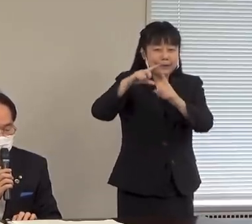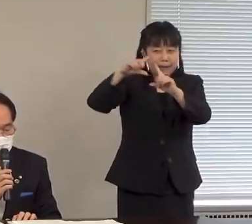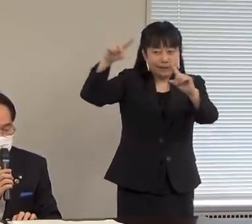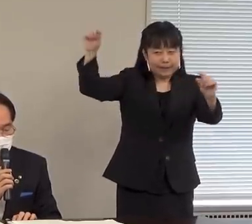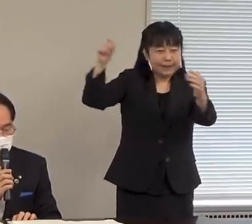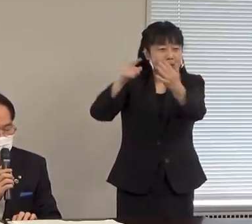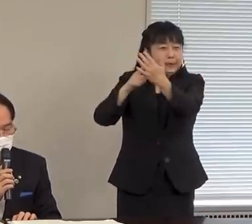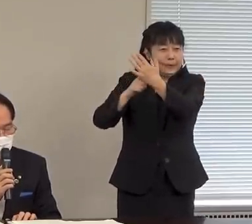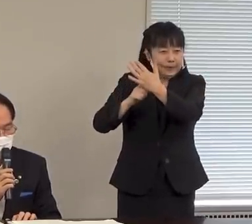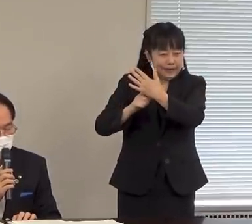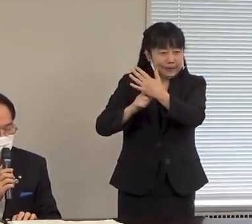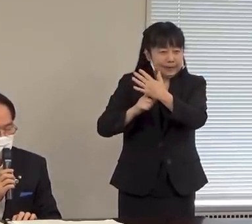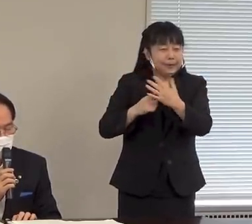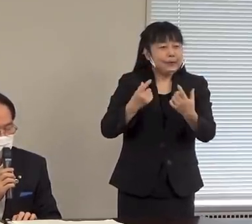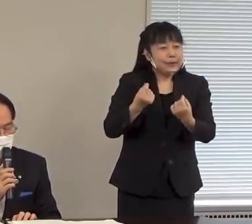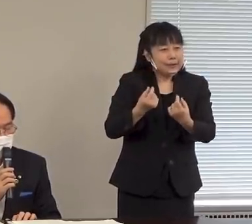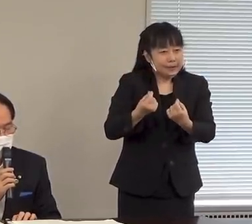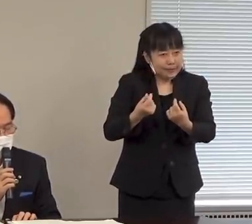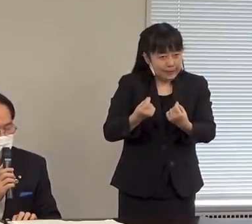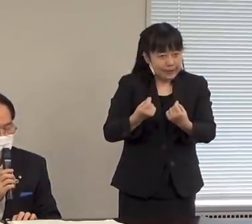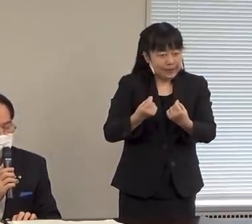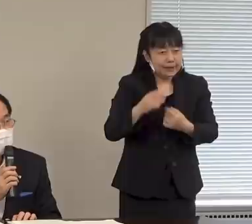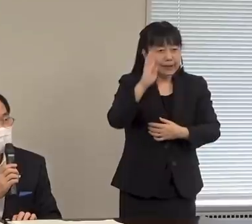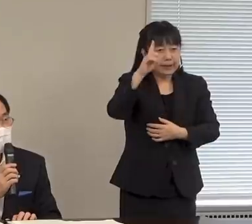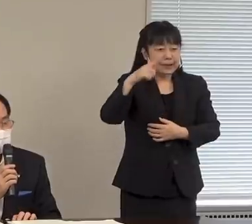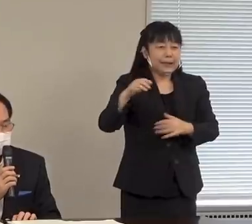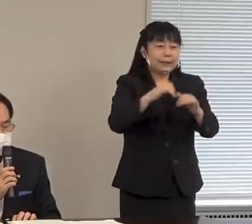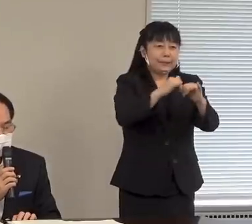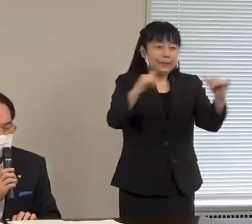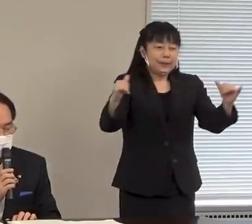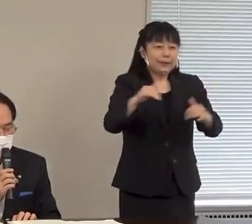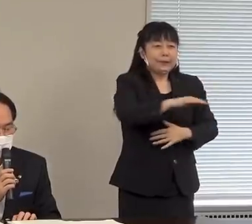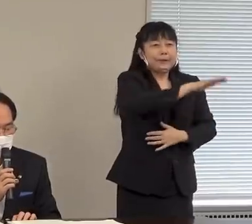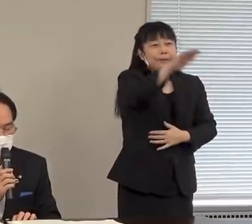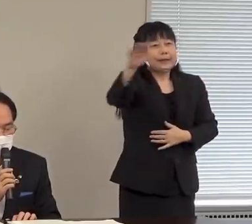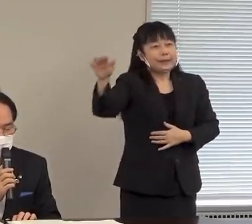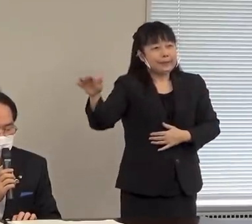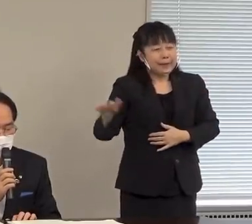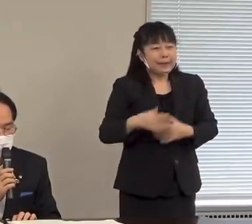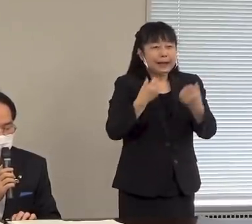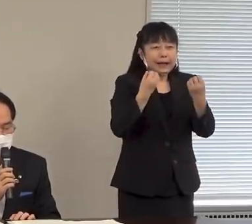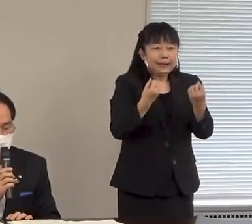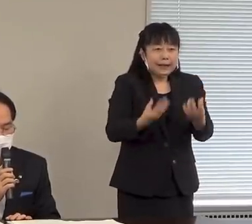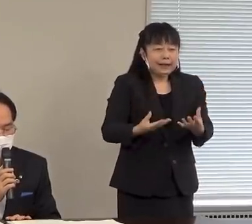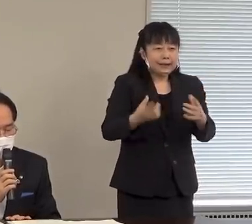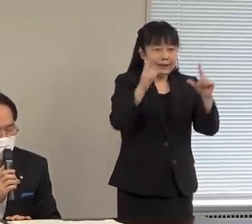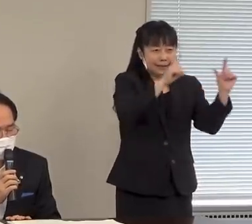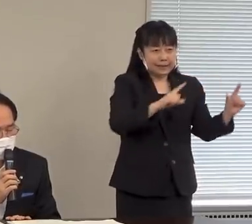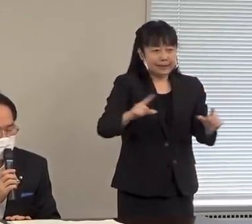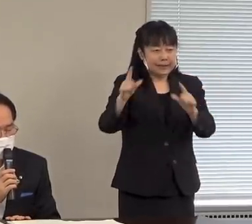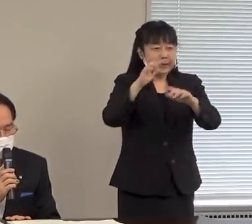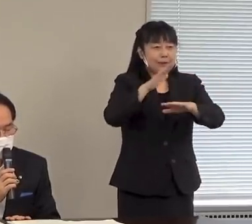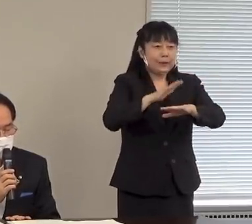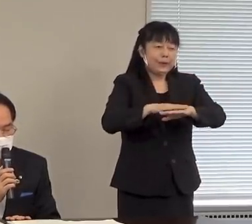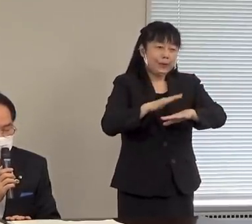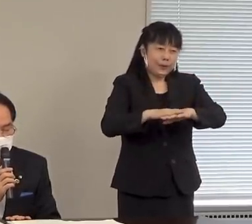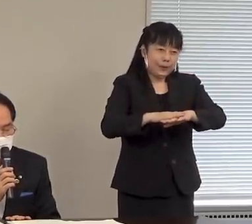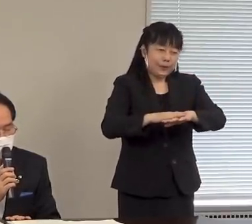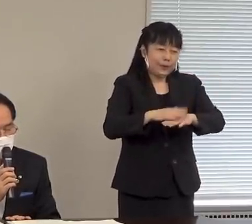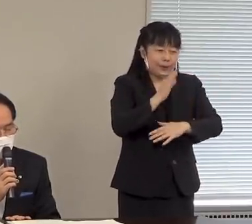ながら、感染予防対策期において、県民の皆様に新しい生活様式が定着すること、事業者の皆様に適切